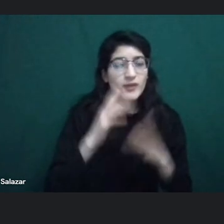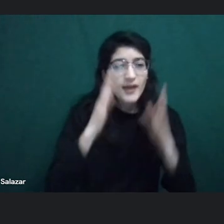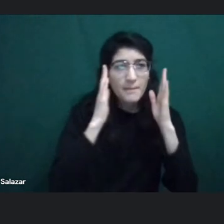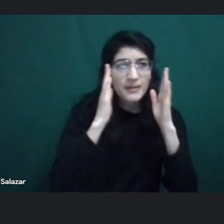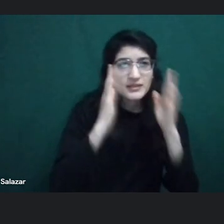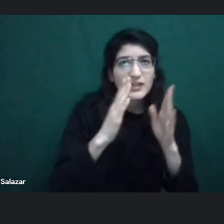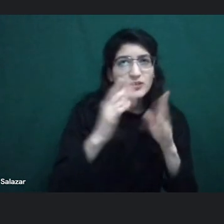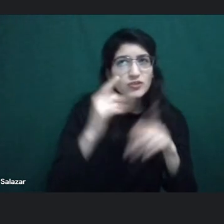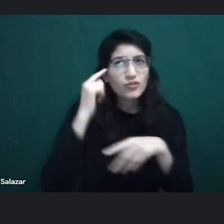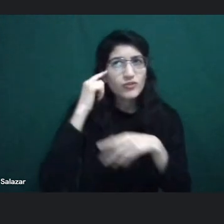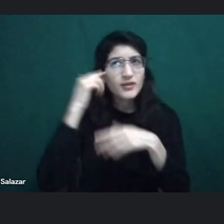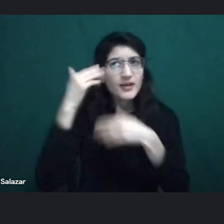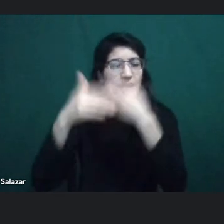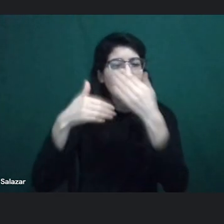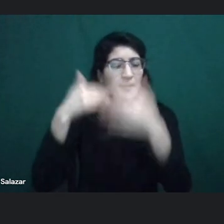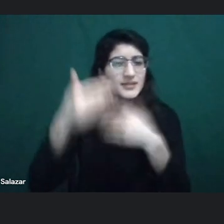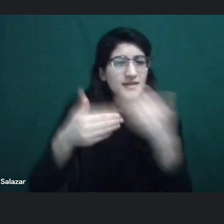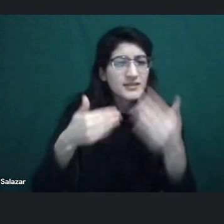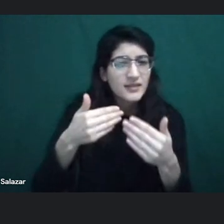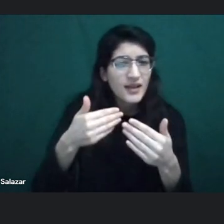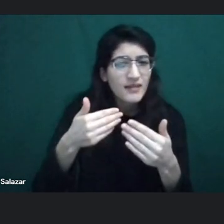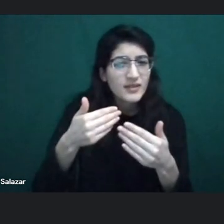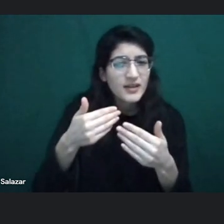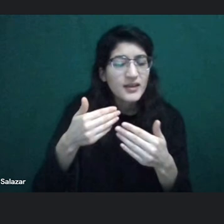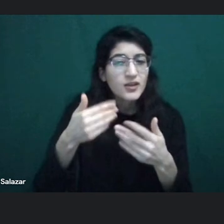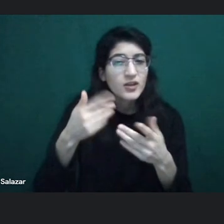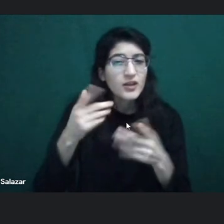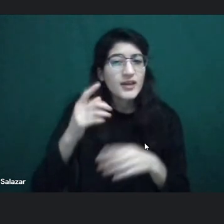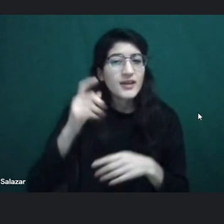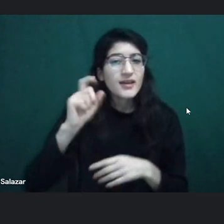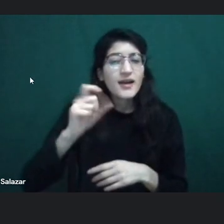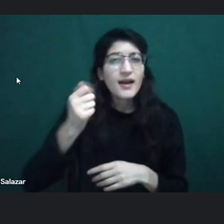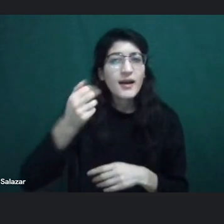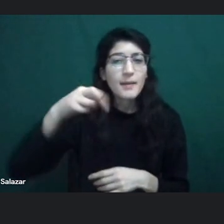No, sino que sería sobre algo. Muy bien.